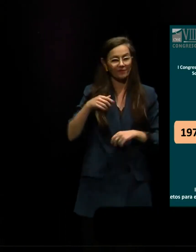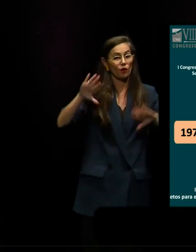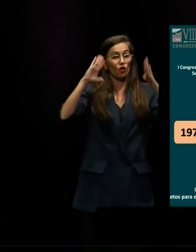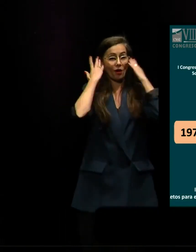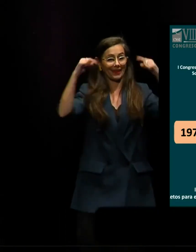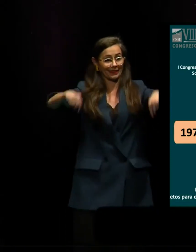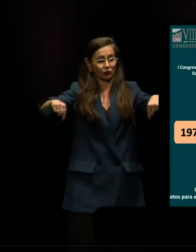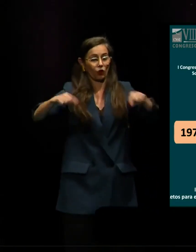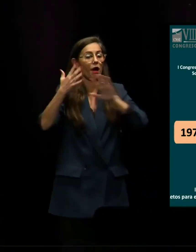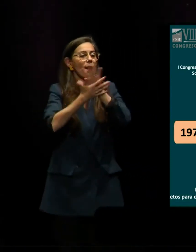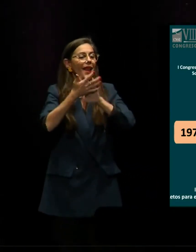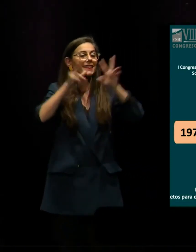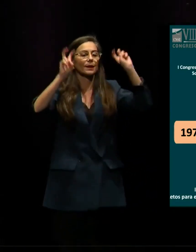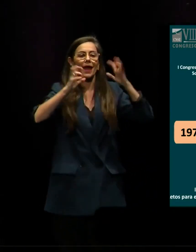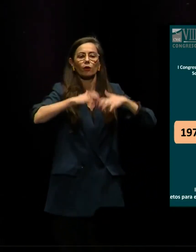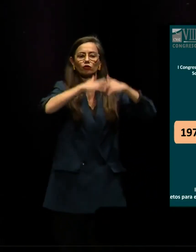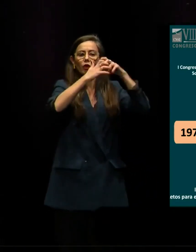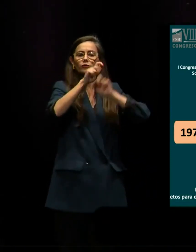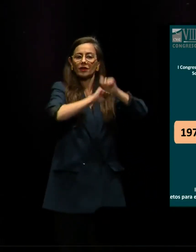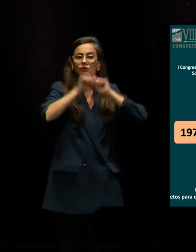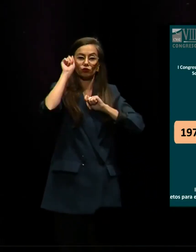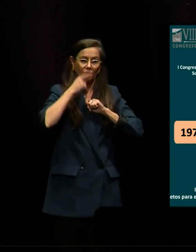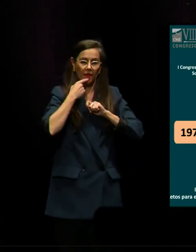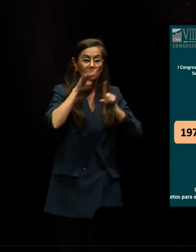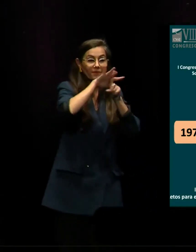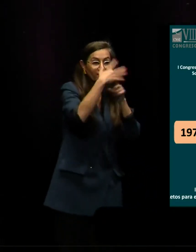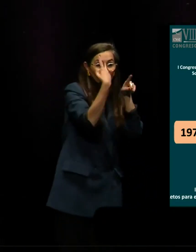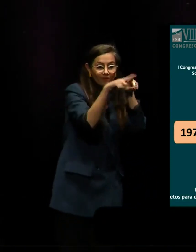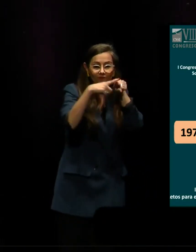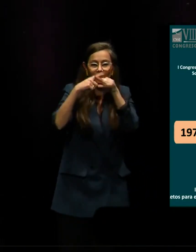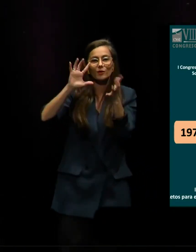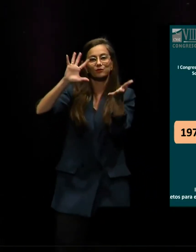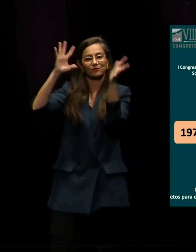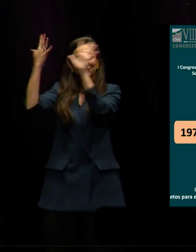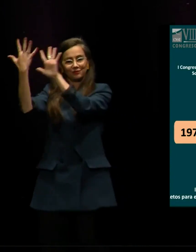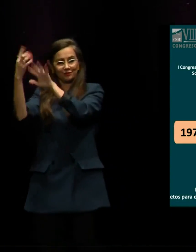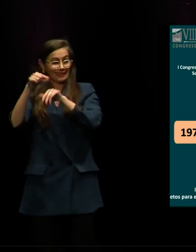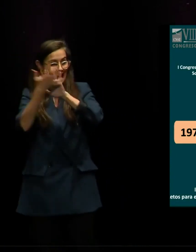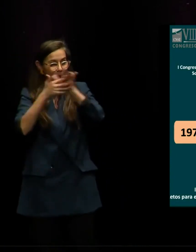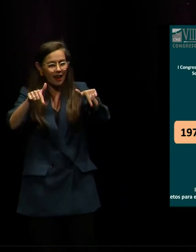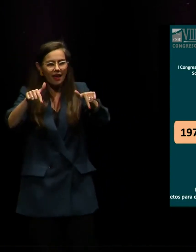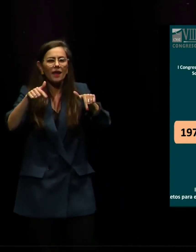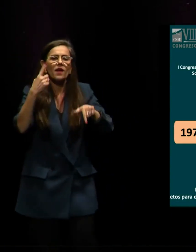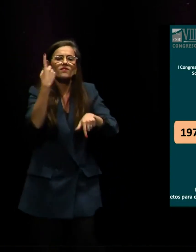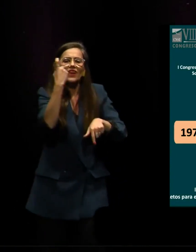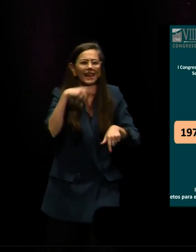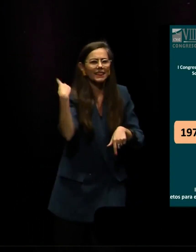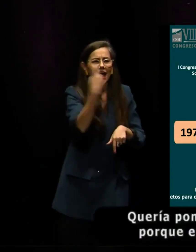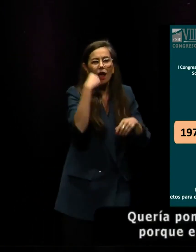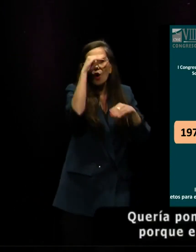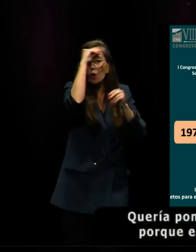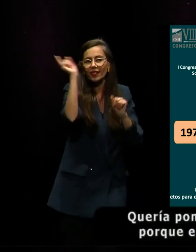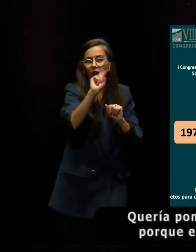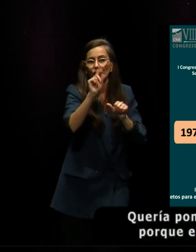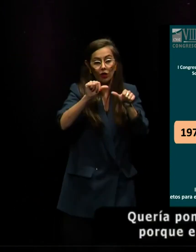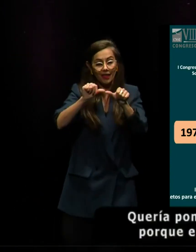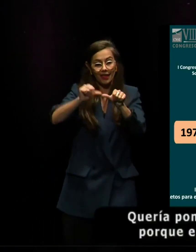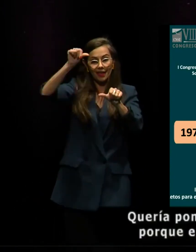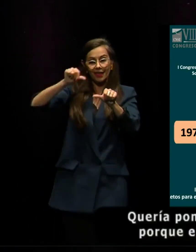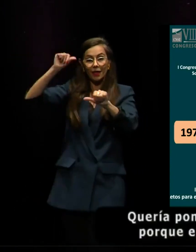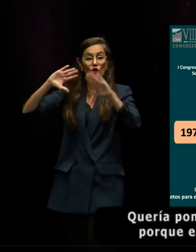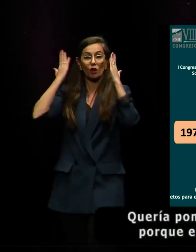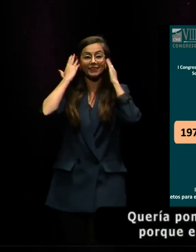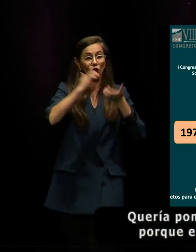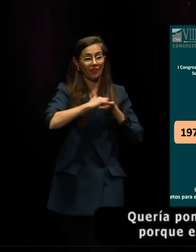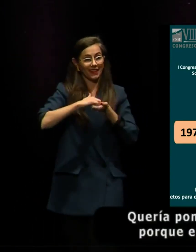Quería poneros esta imagen porque, bueno, aquí en este congreso estamos hablando de la reconstrucción asociativa, transformando realidades. Pero